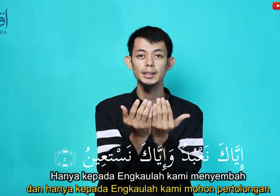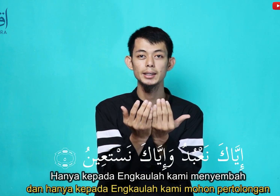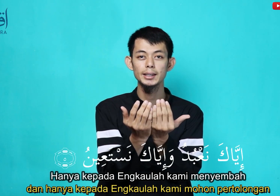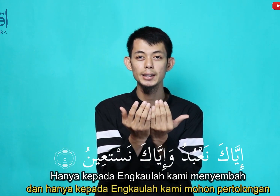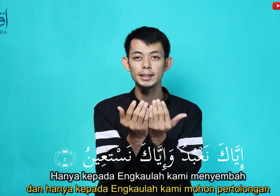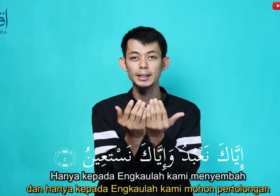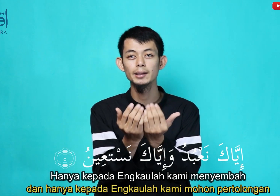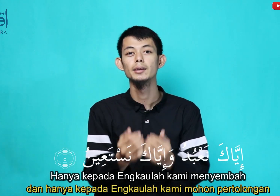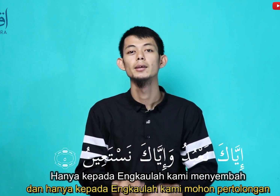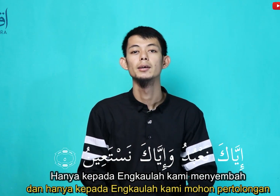nasta'in.